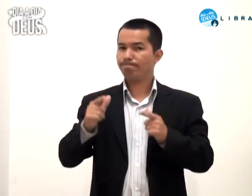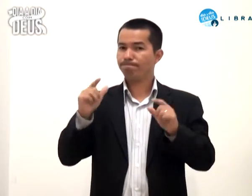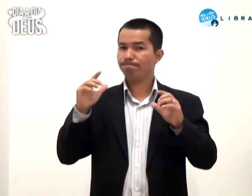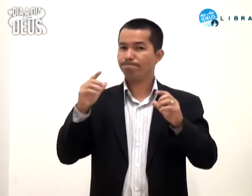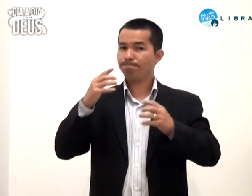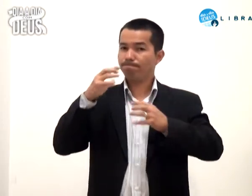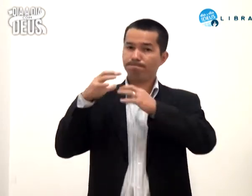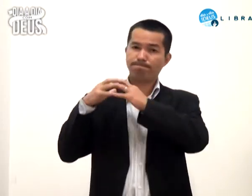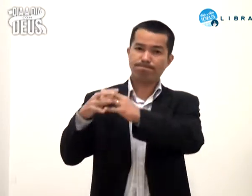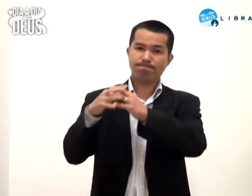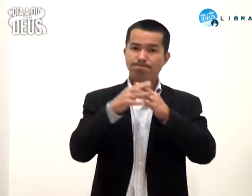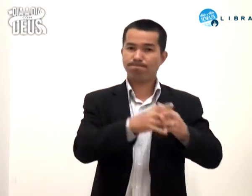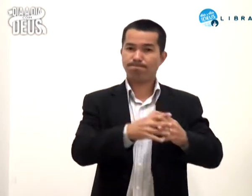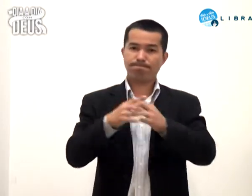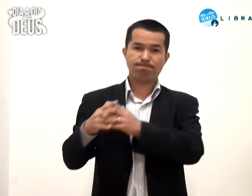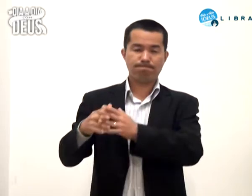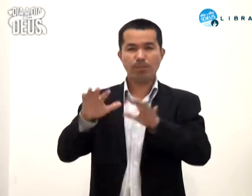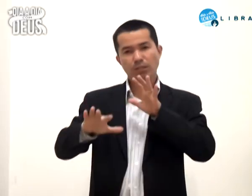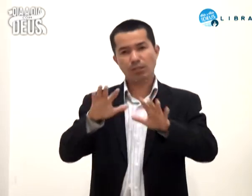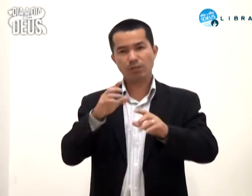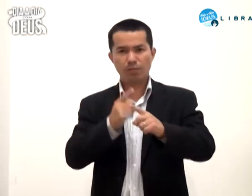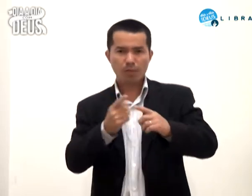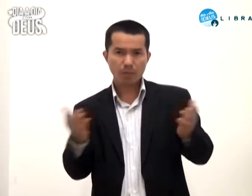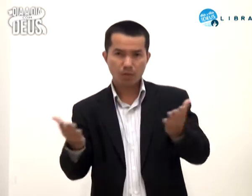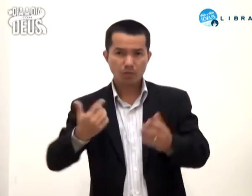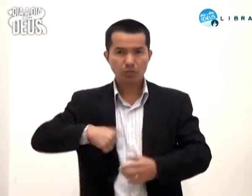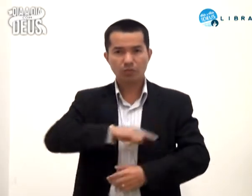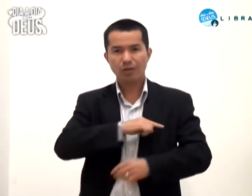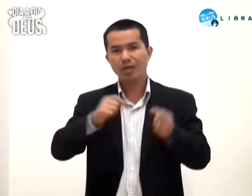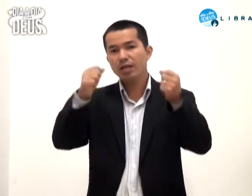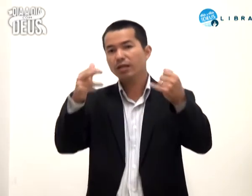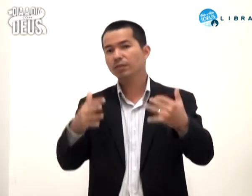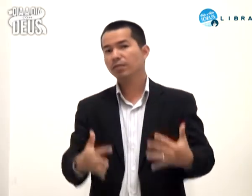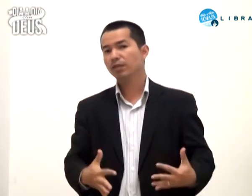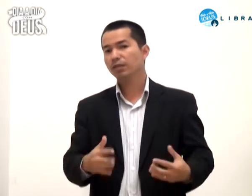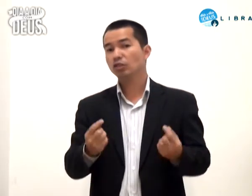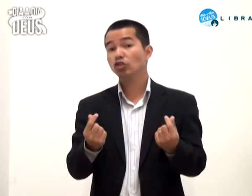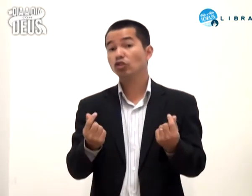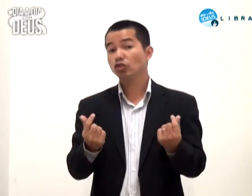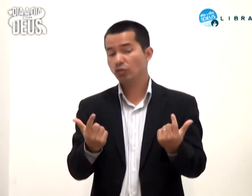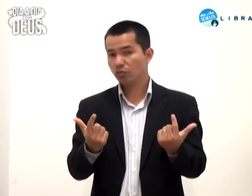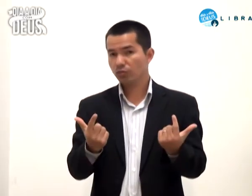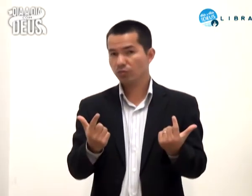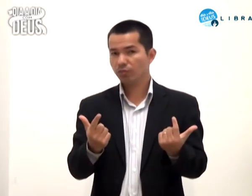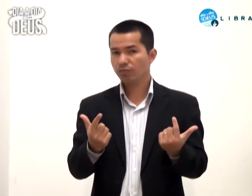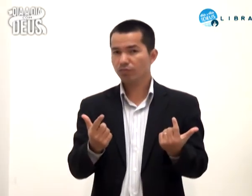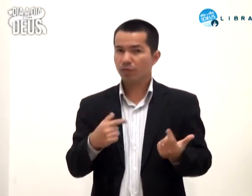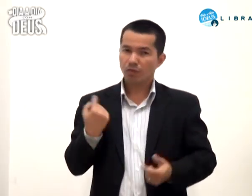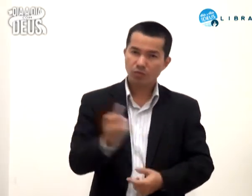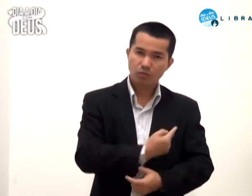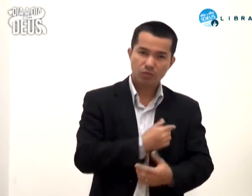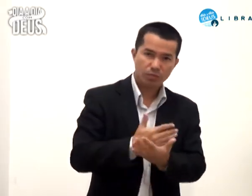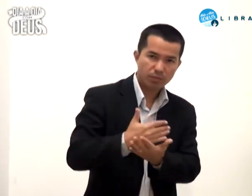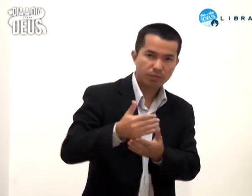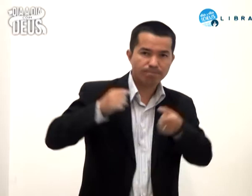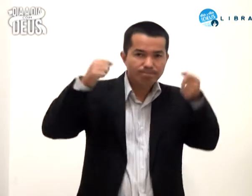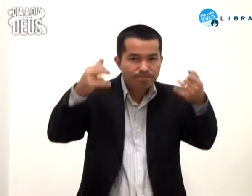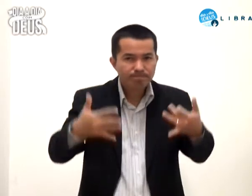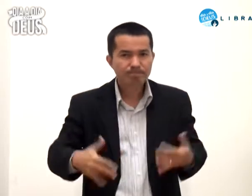sobre grana, sobre dinheiro. E a ideia é que se vivemos para Jesus,